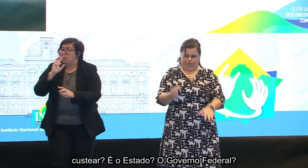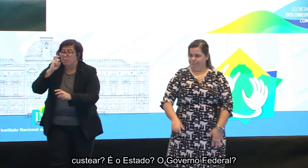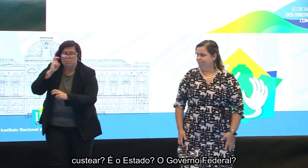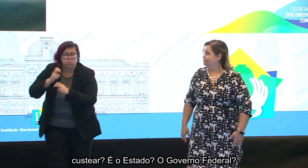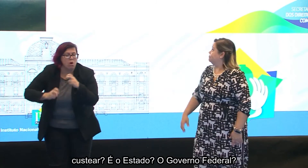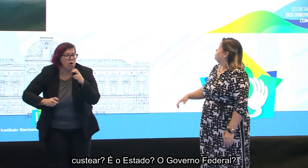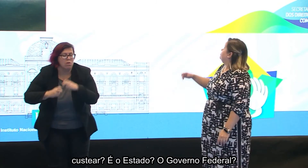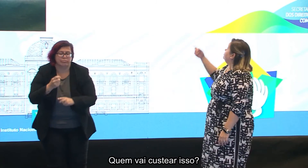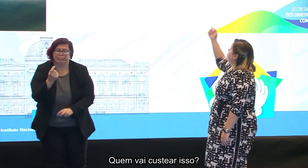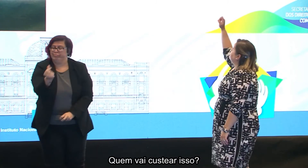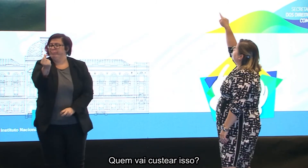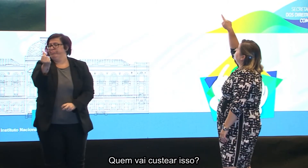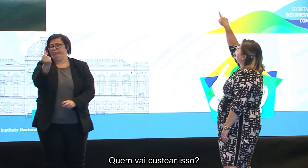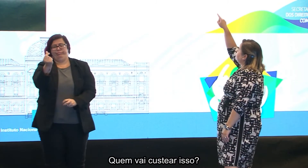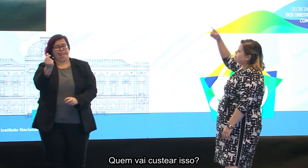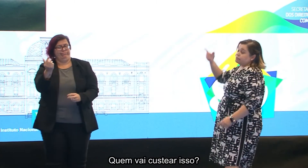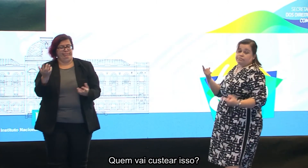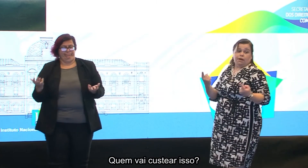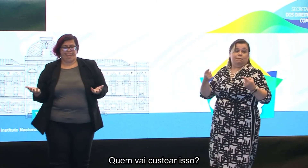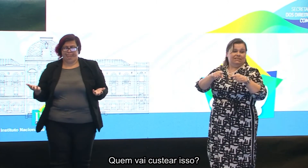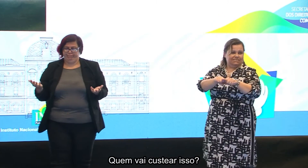federal? Quem vai custear isso?